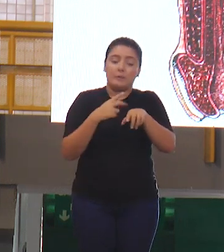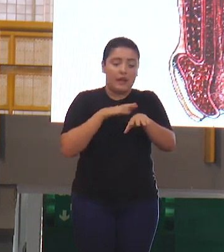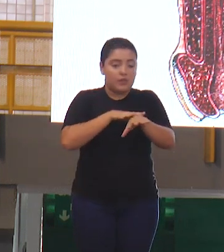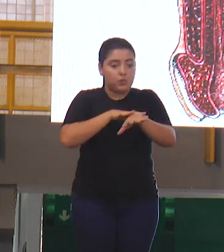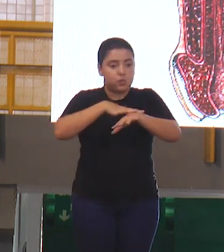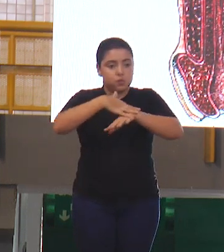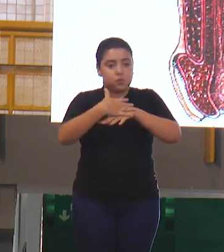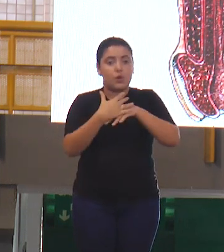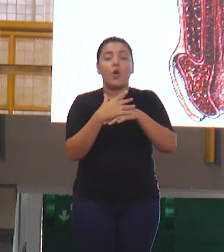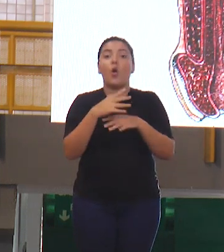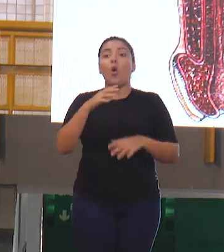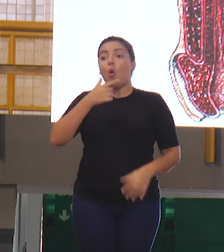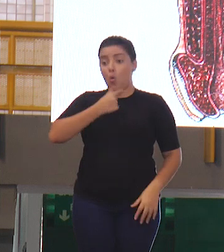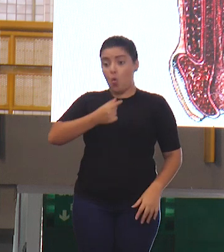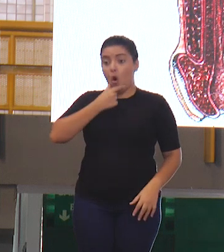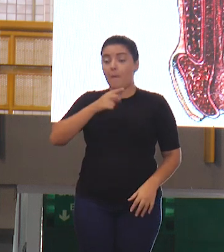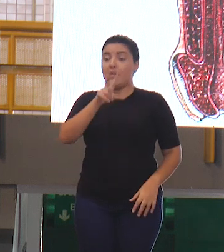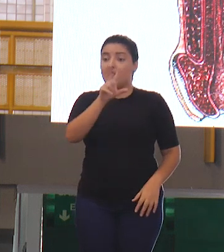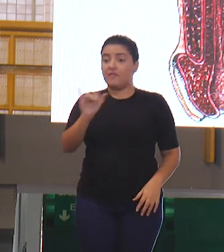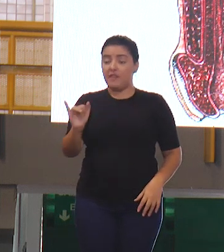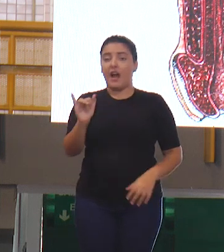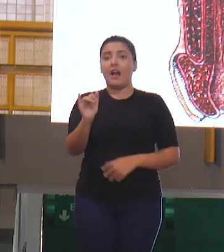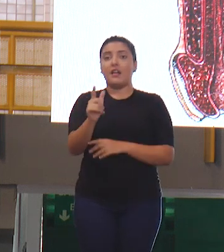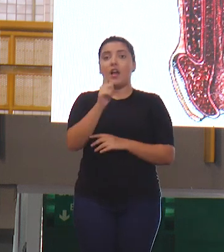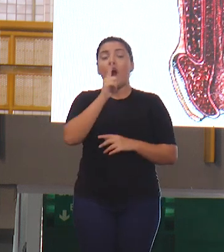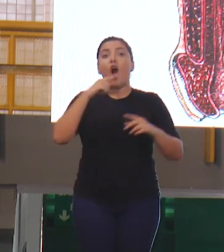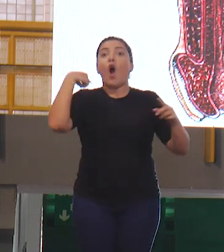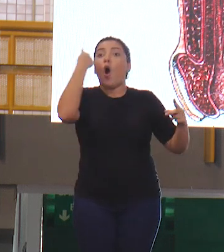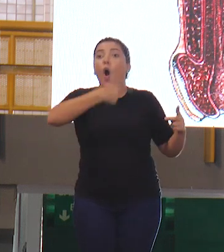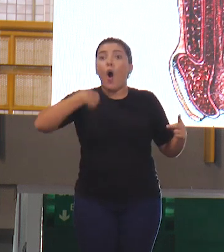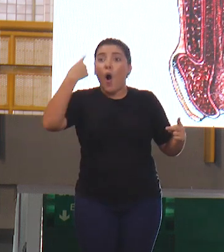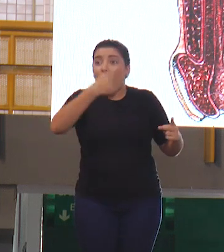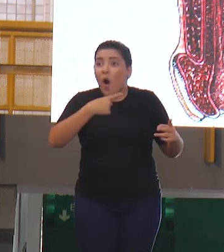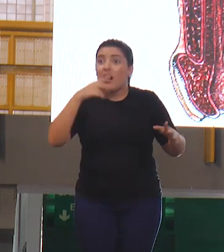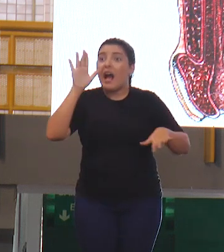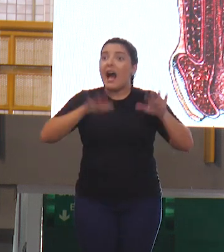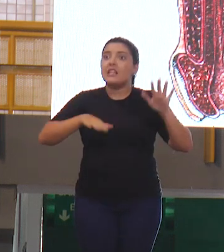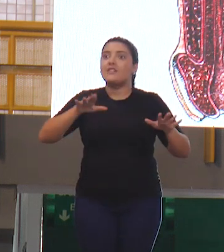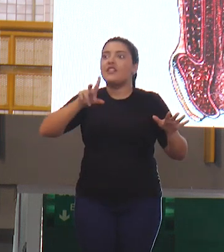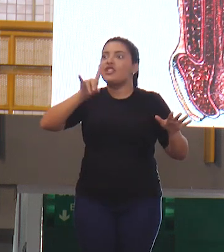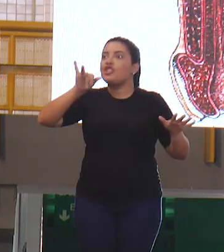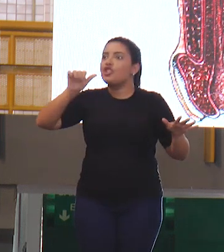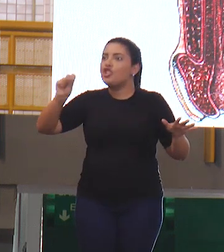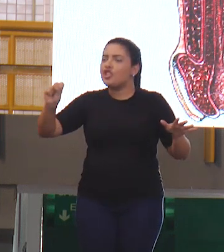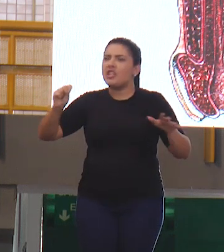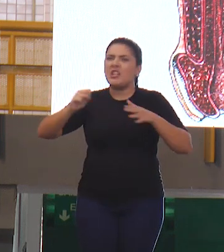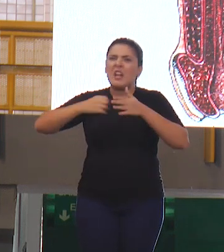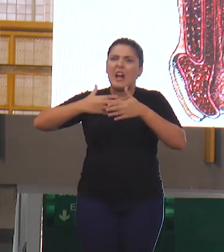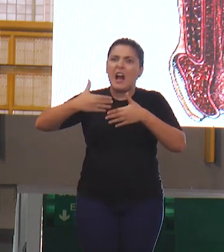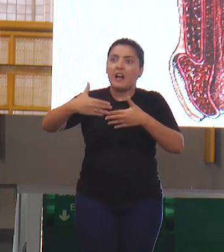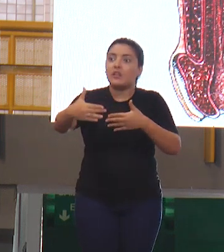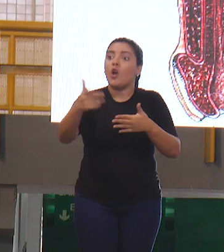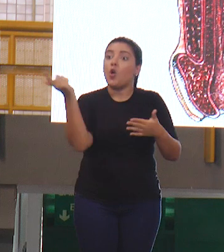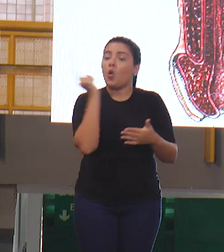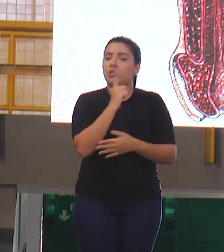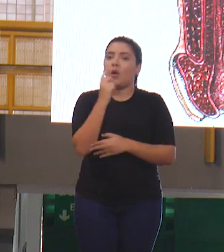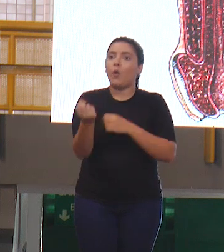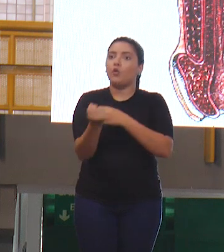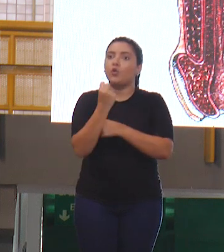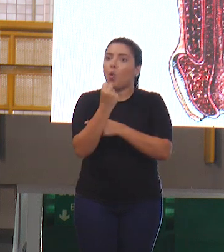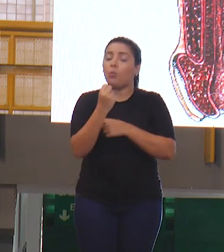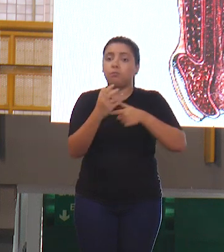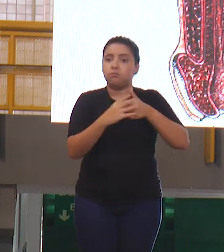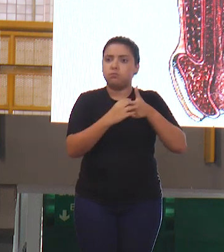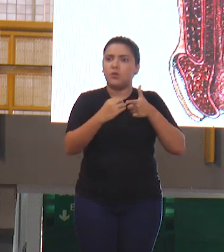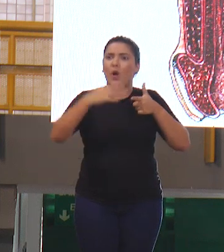homem vai ter uma ereção que vai durar horas, às vezes dias, e que vai causar o quê?